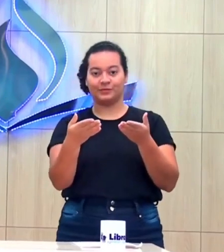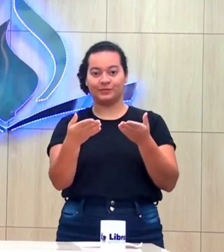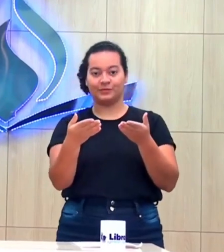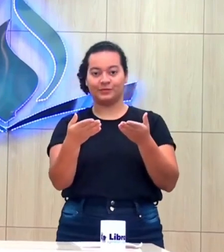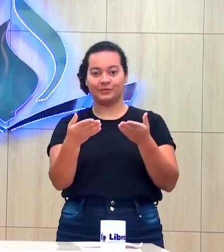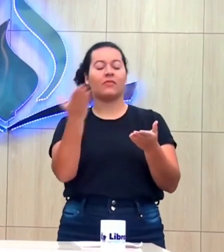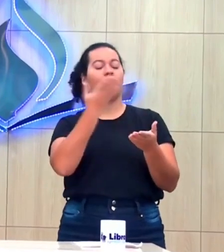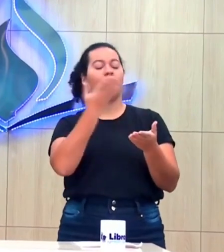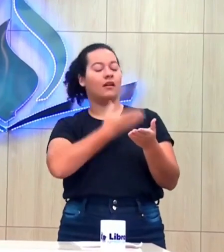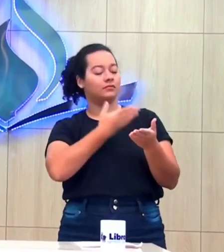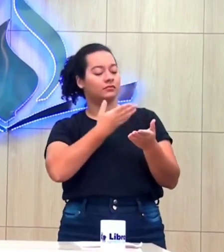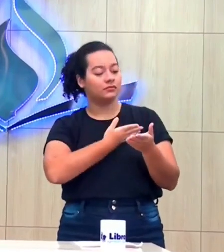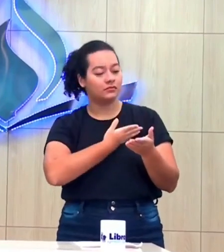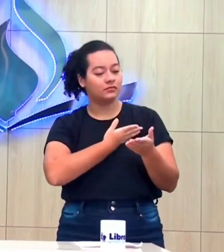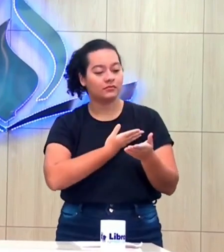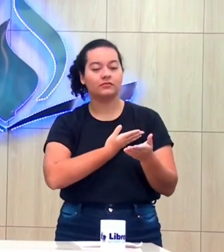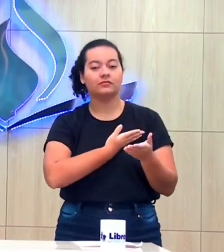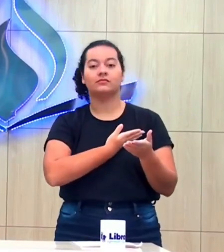um amigo,